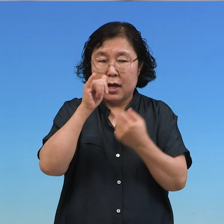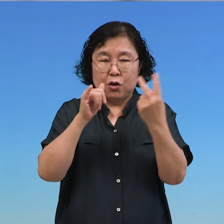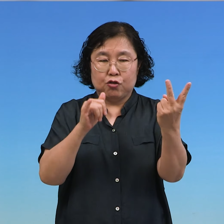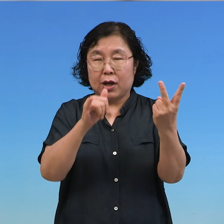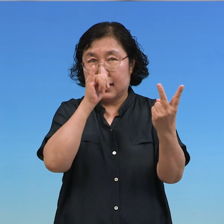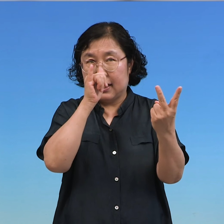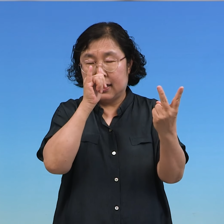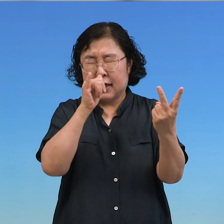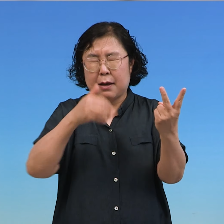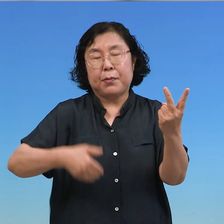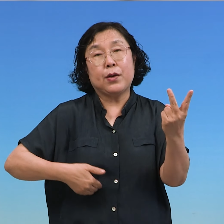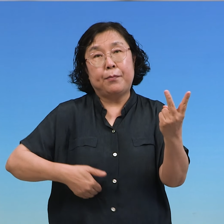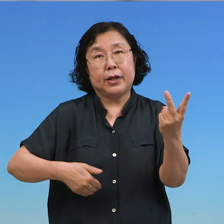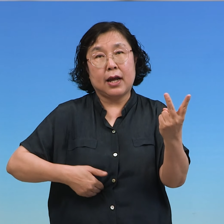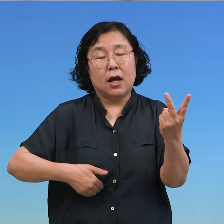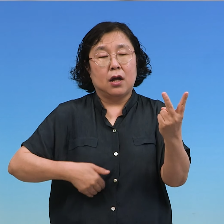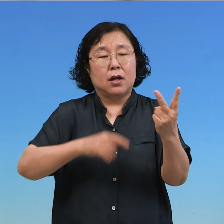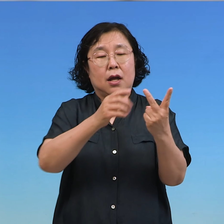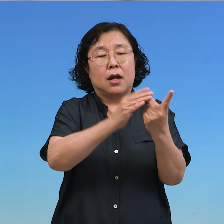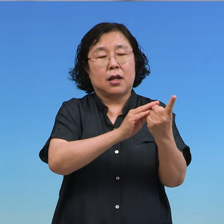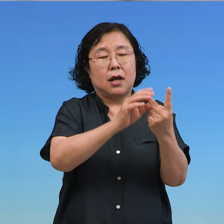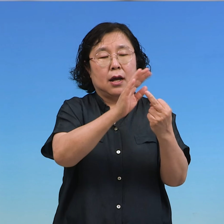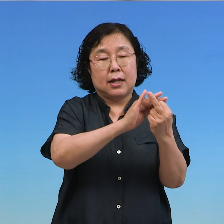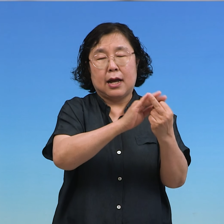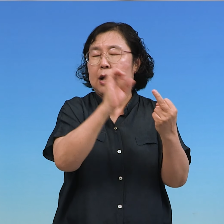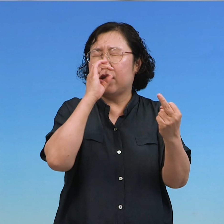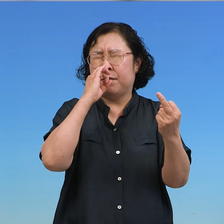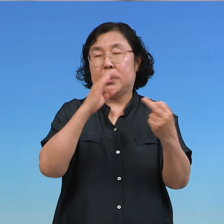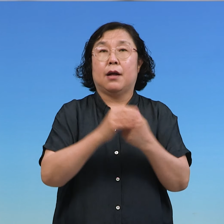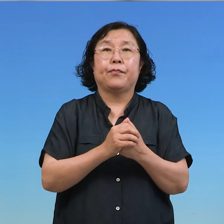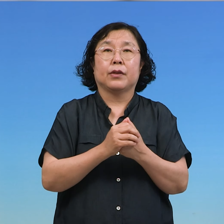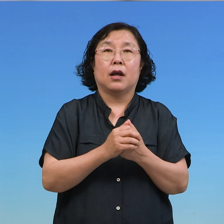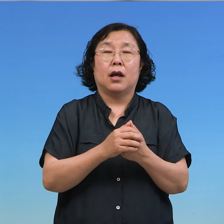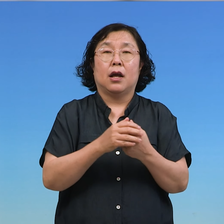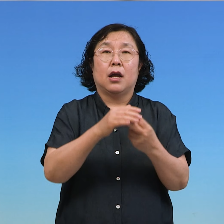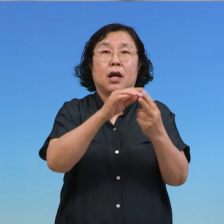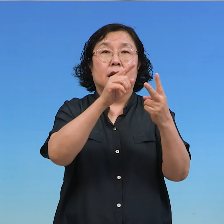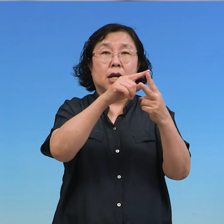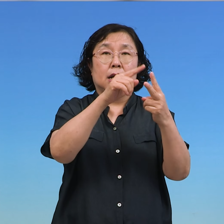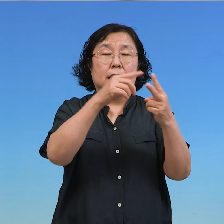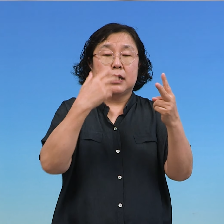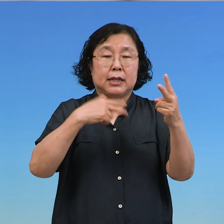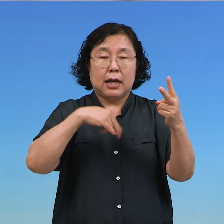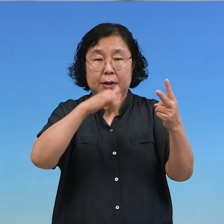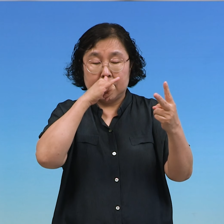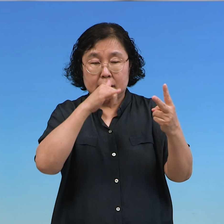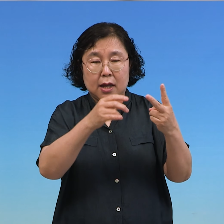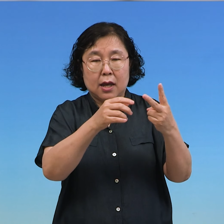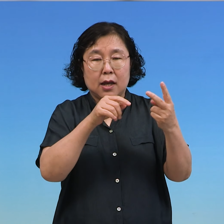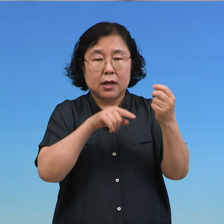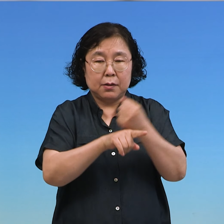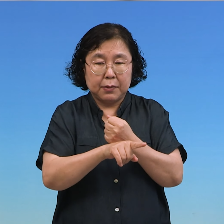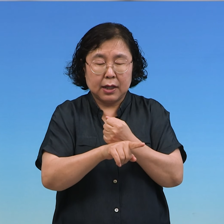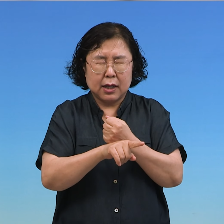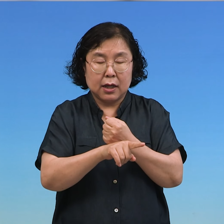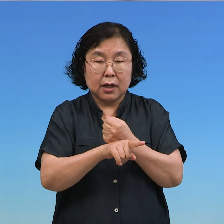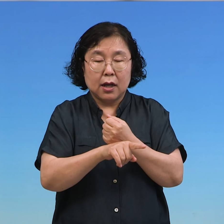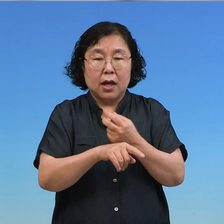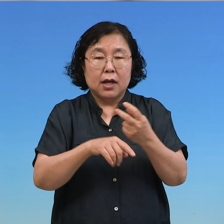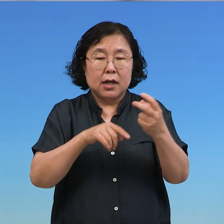의미와 재미 둘 중에 하나만 있으면 안 돼요 의미는 있는데 재미가 없다 그 다음 주 다 안 가요